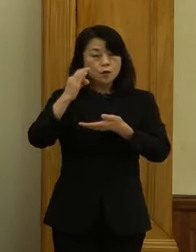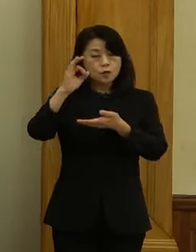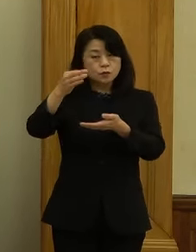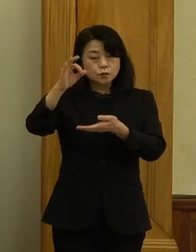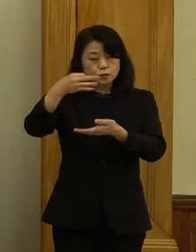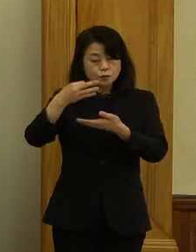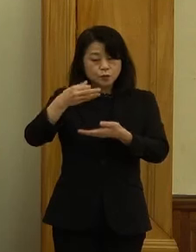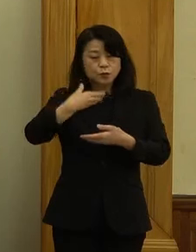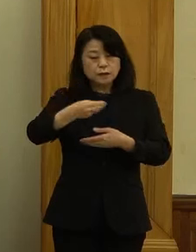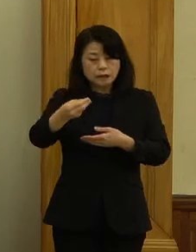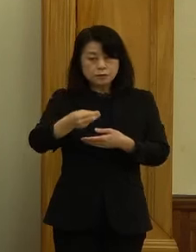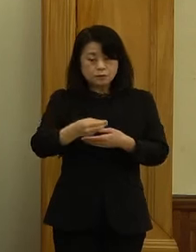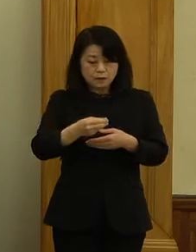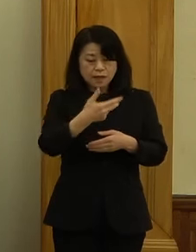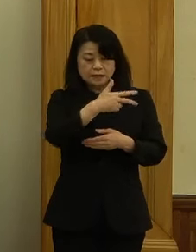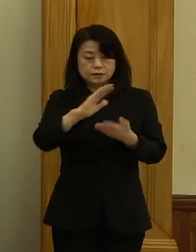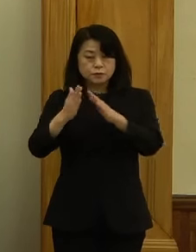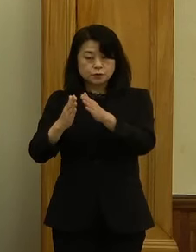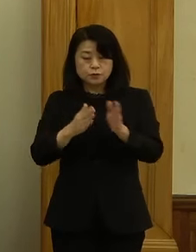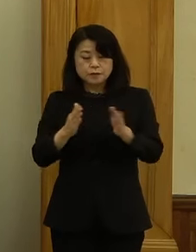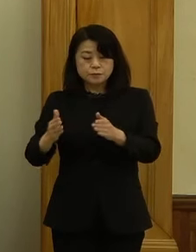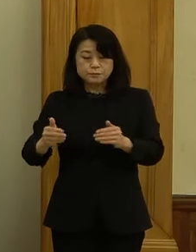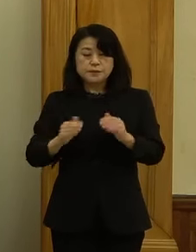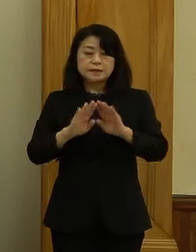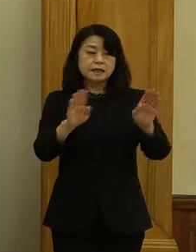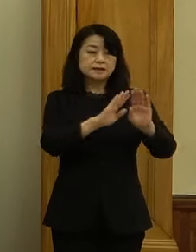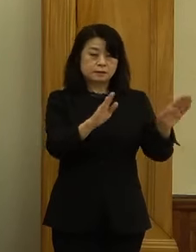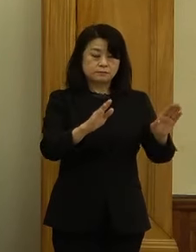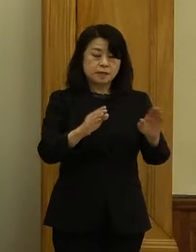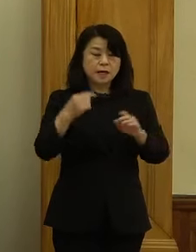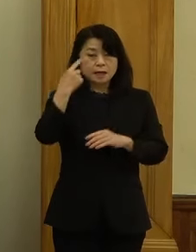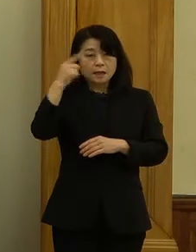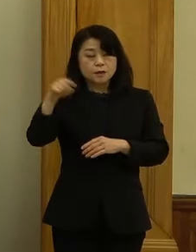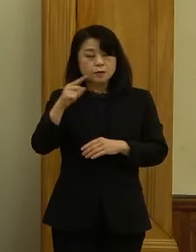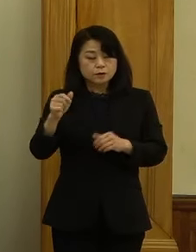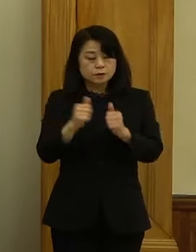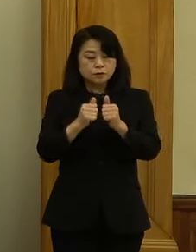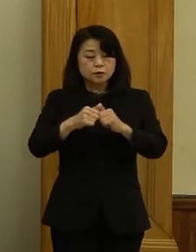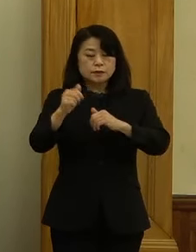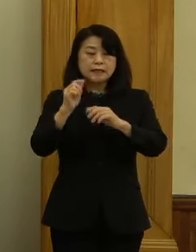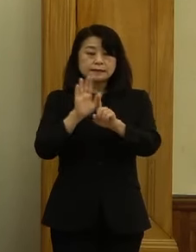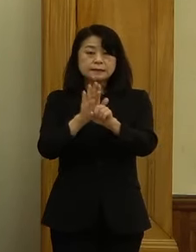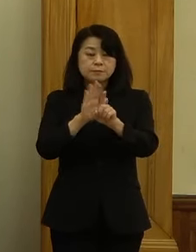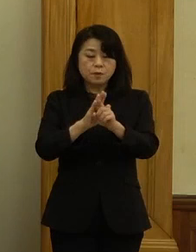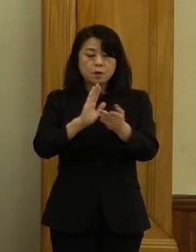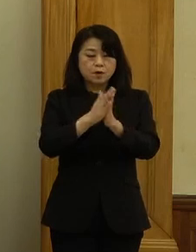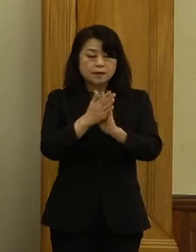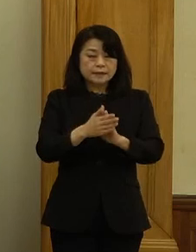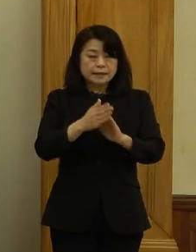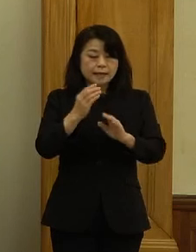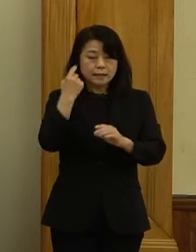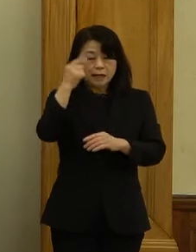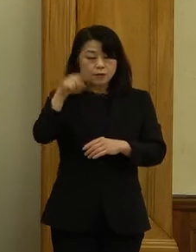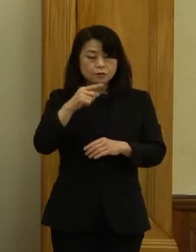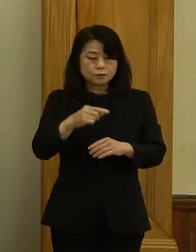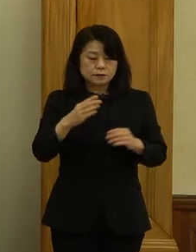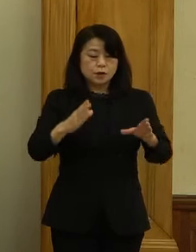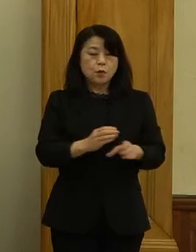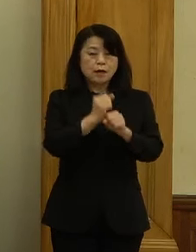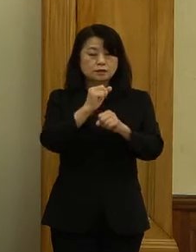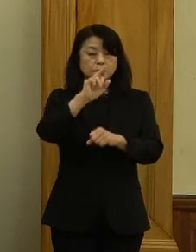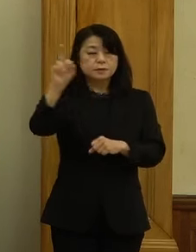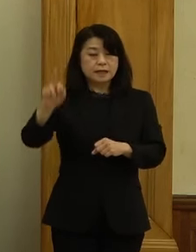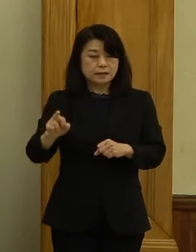順次受付を開始されるととも外国人の方の相談支援についても県外国人ワンストップセンターが